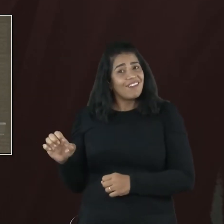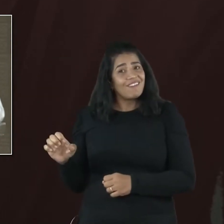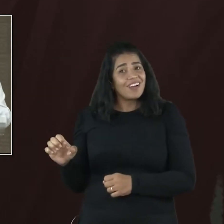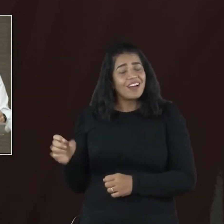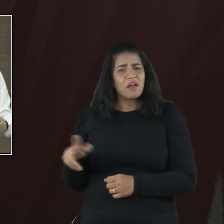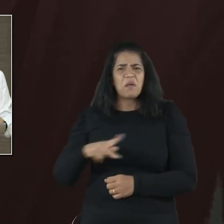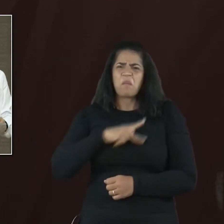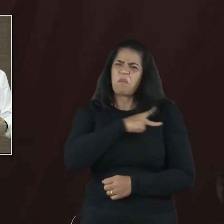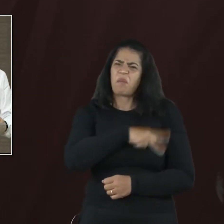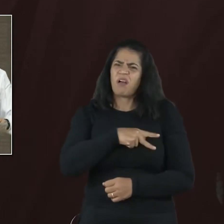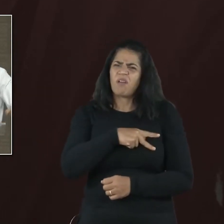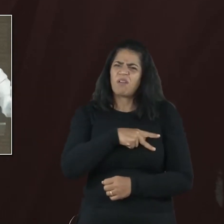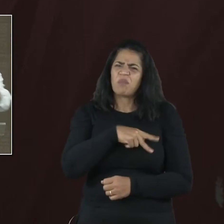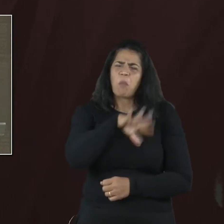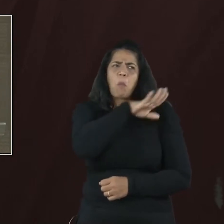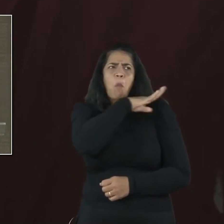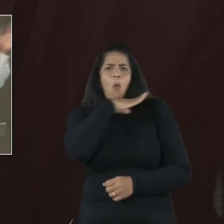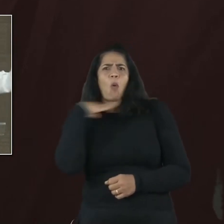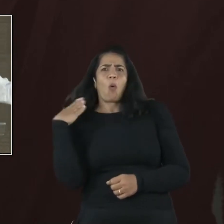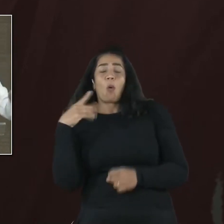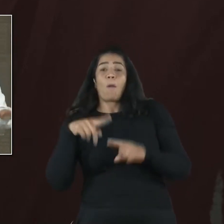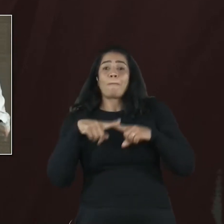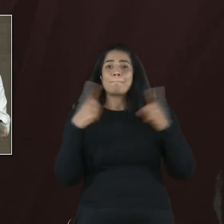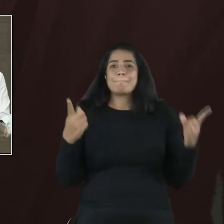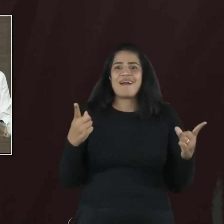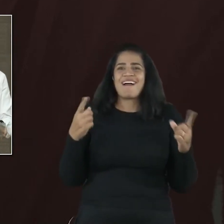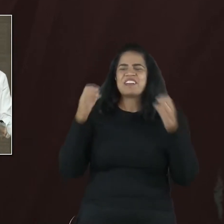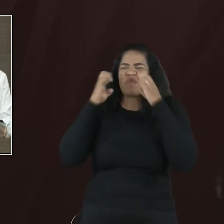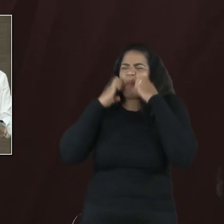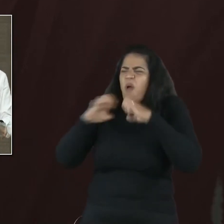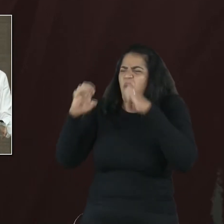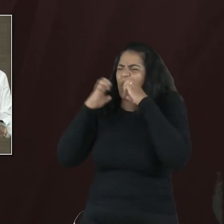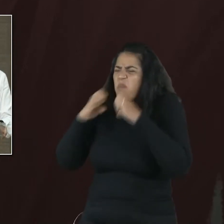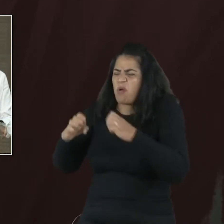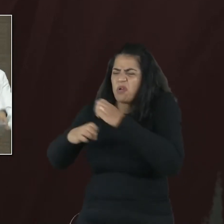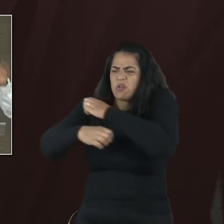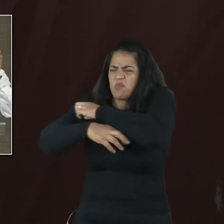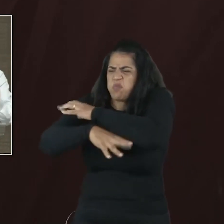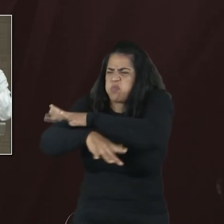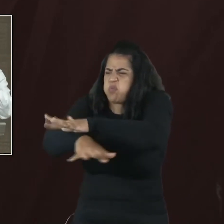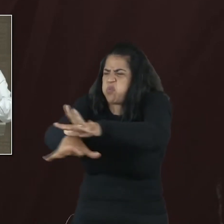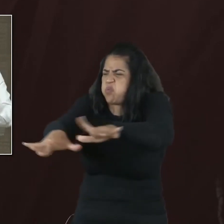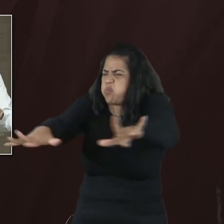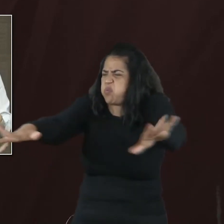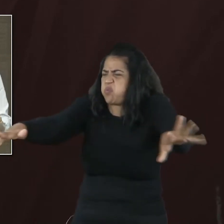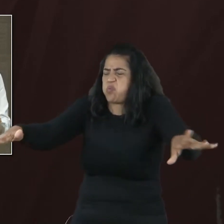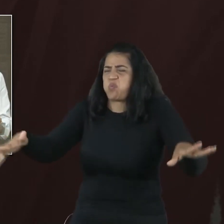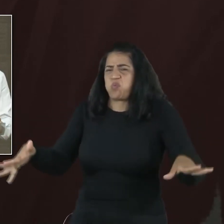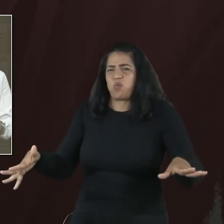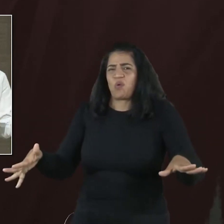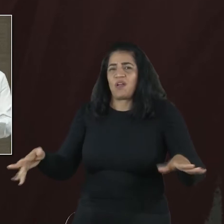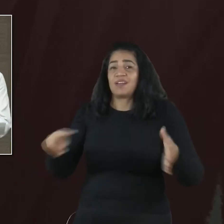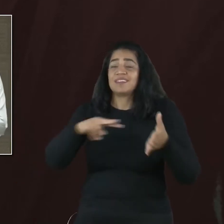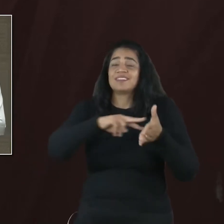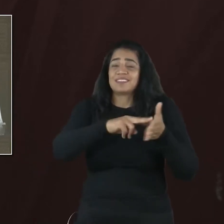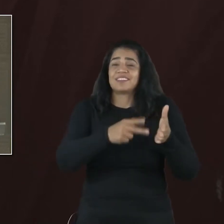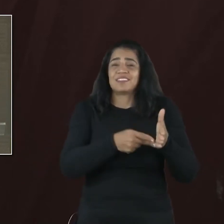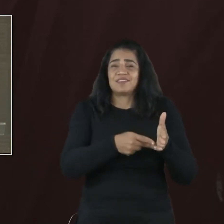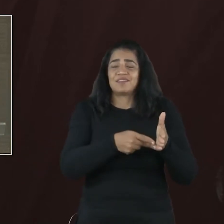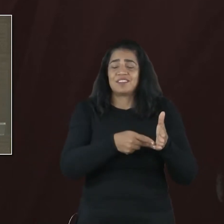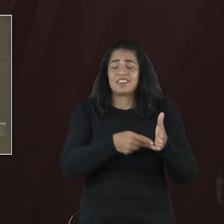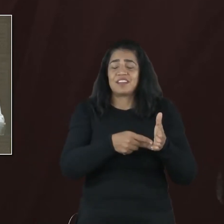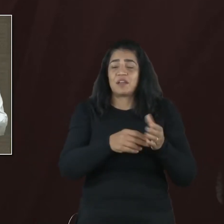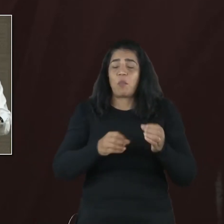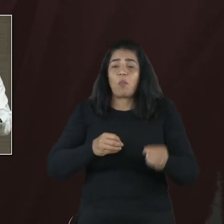Paulo morreu, mas o Evangelho se espalhou. É ou não é obra do Espírito?